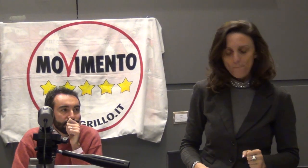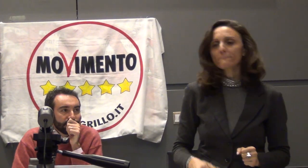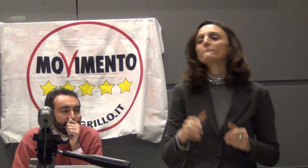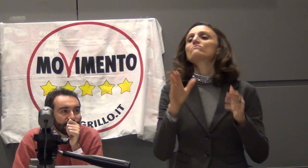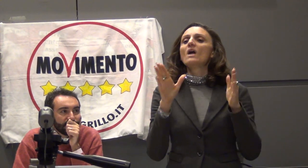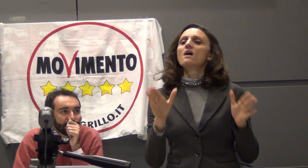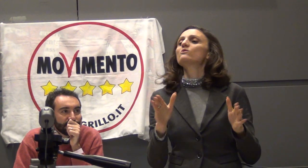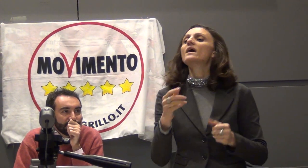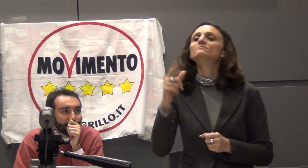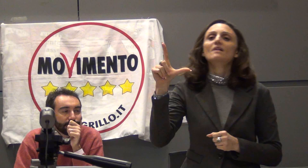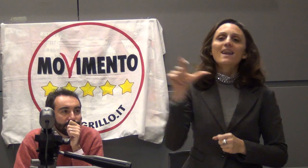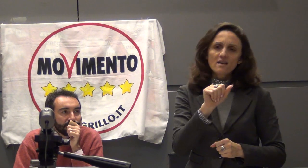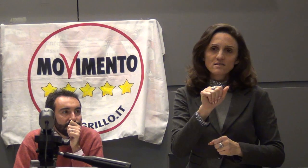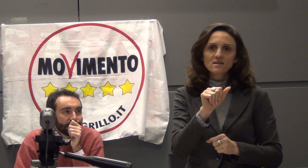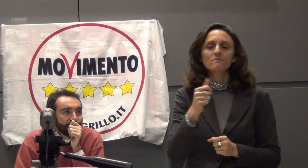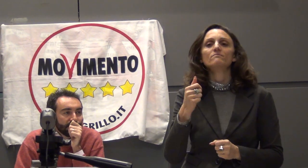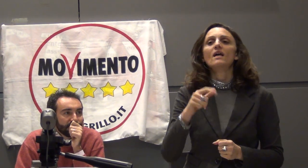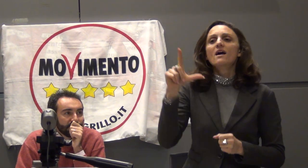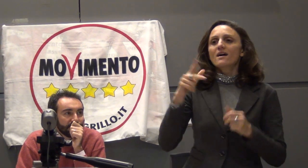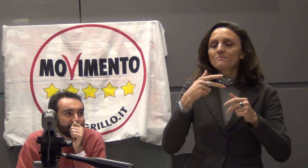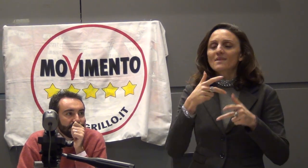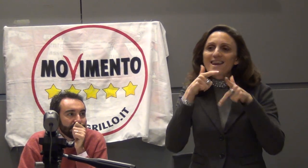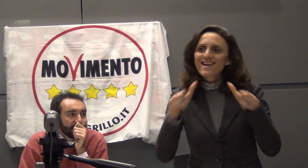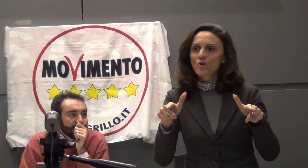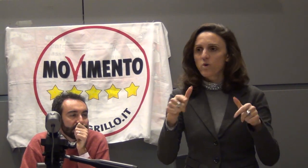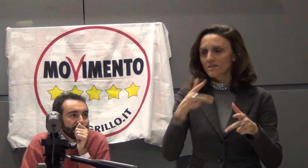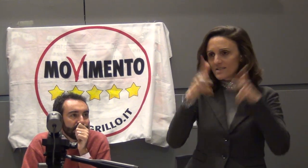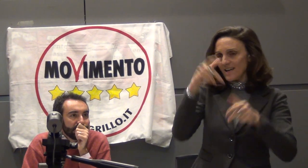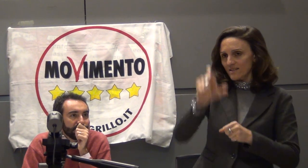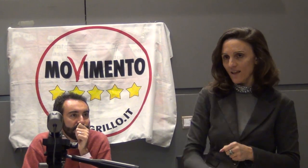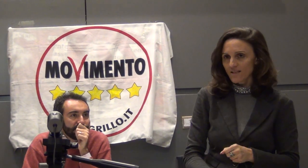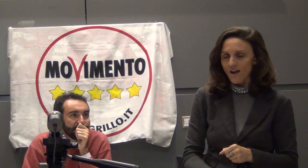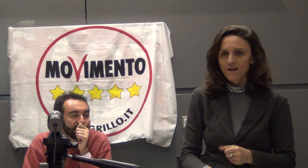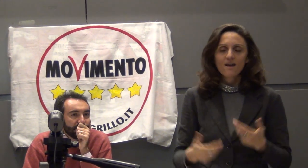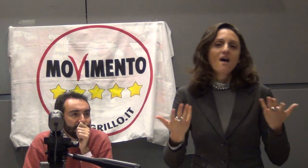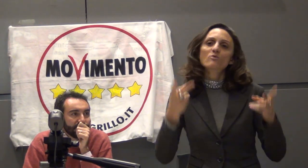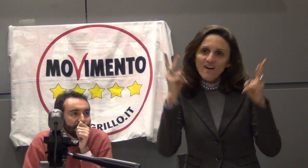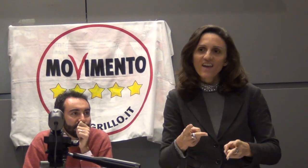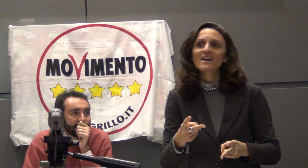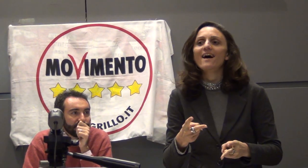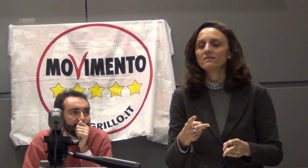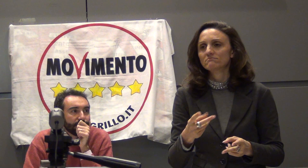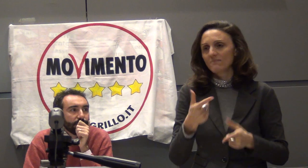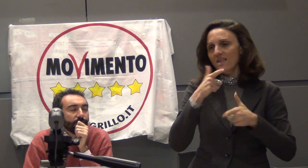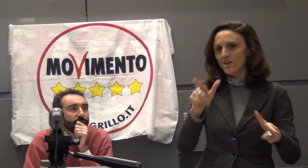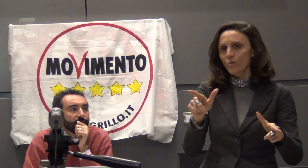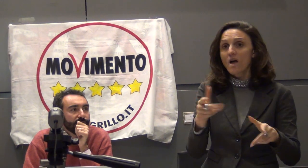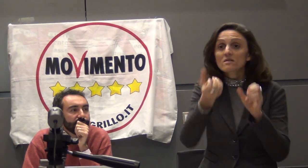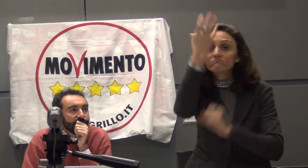portano a altro riconoscimento della lingua italiana dei segni. La LIS, appunto, la lingua italiana dei segni, è una